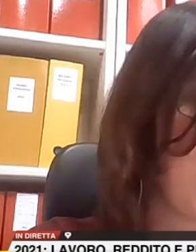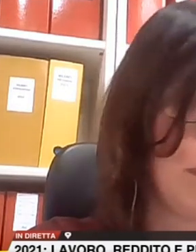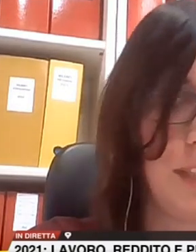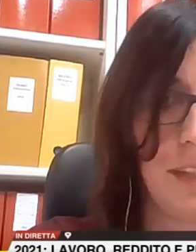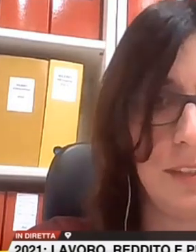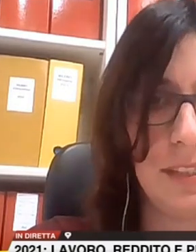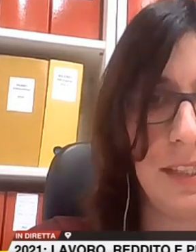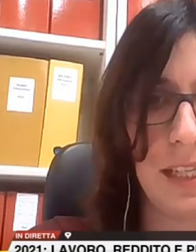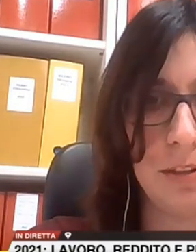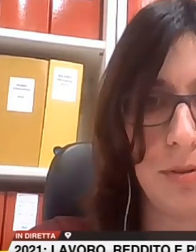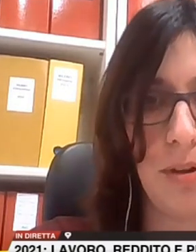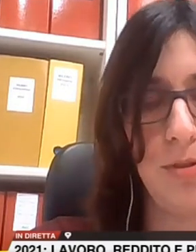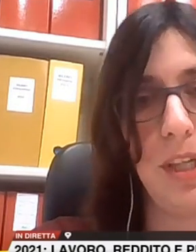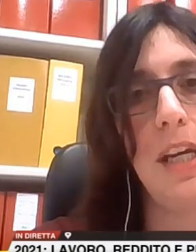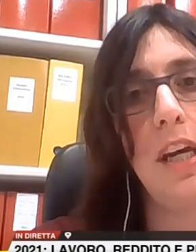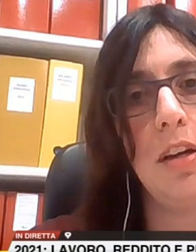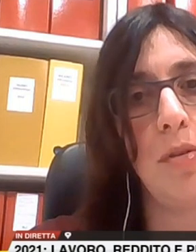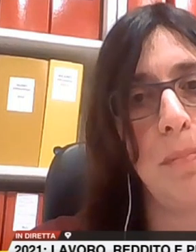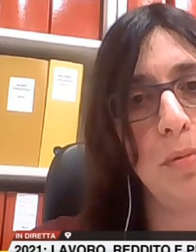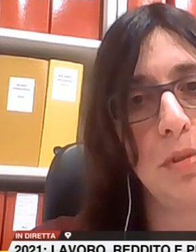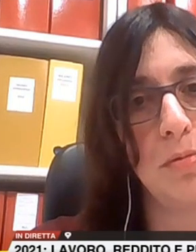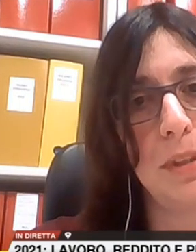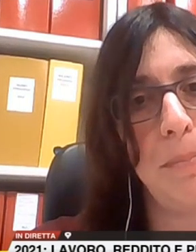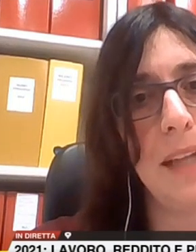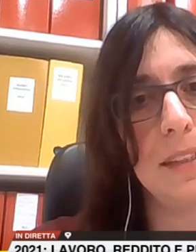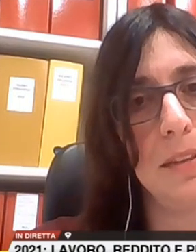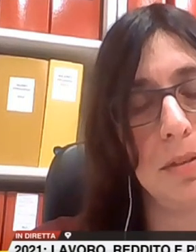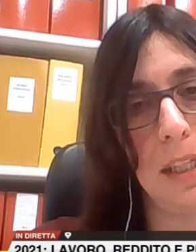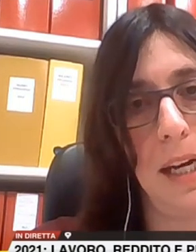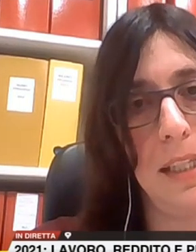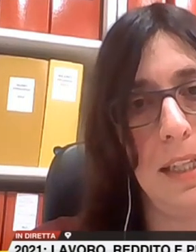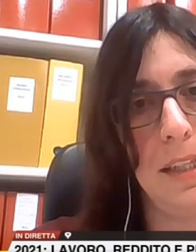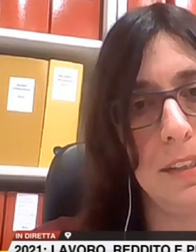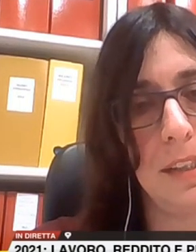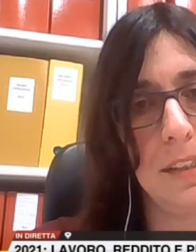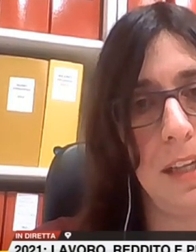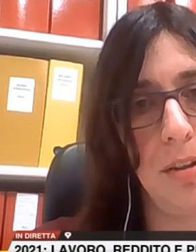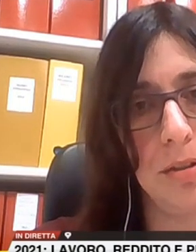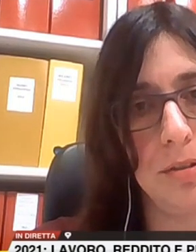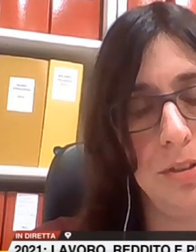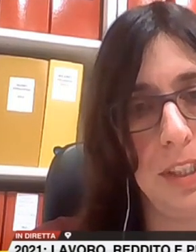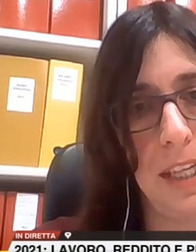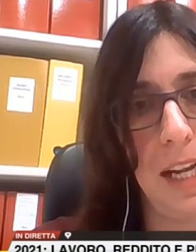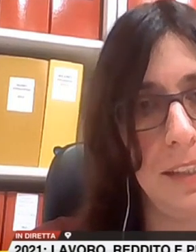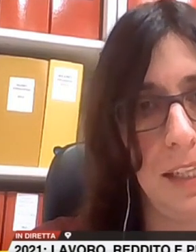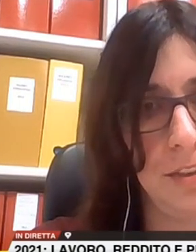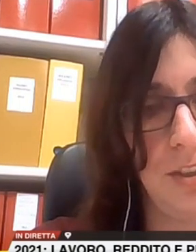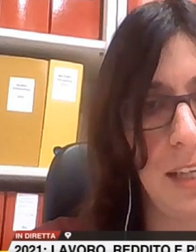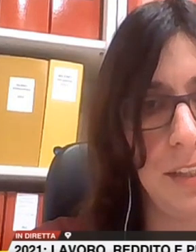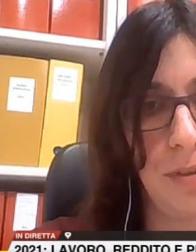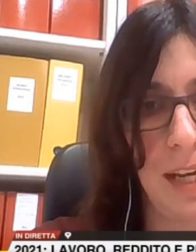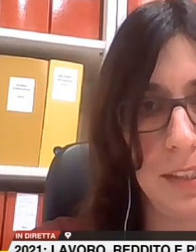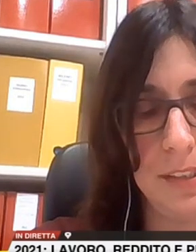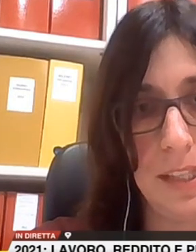è il ruolo del sindacato ad oggi, con appunto un dibattito tra il segretario generale della